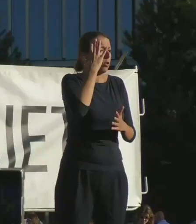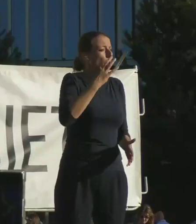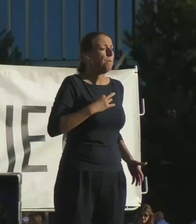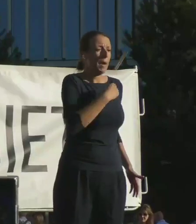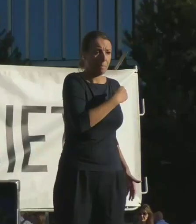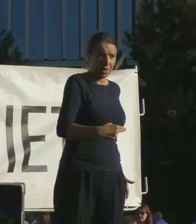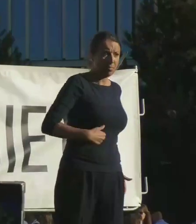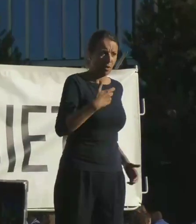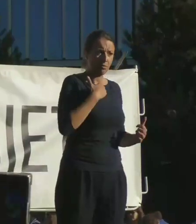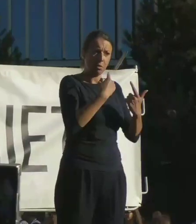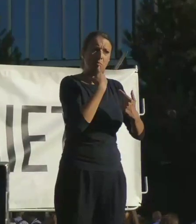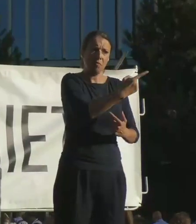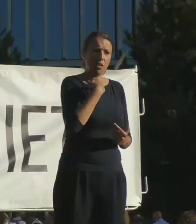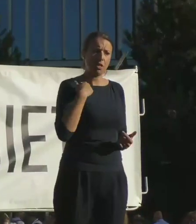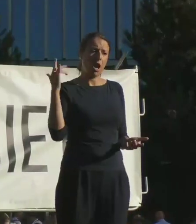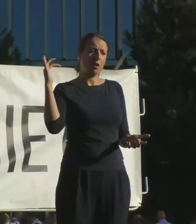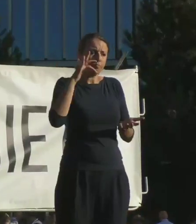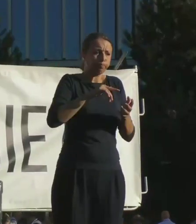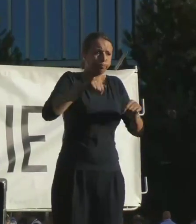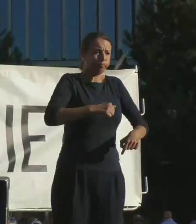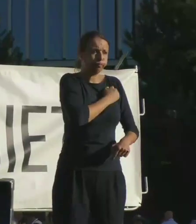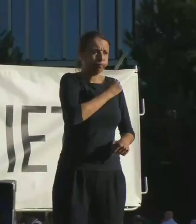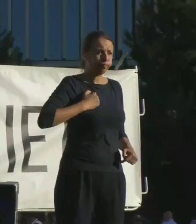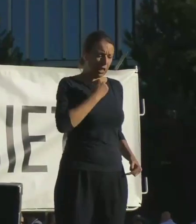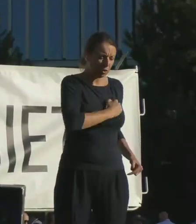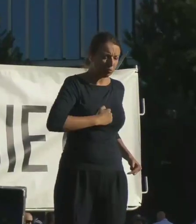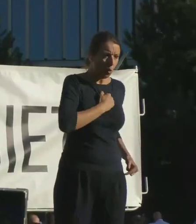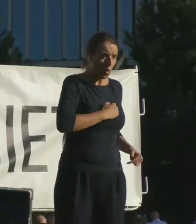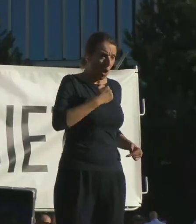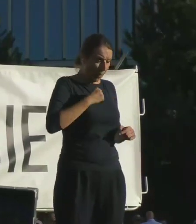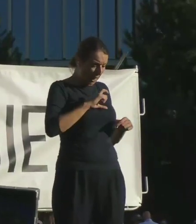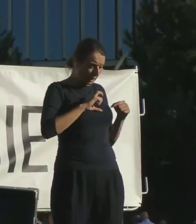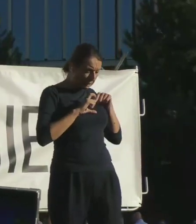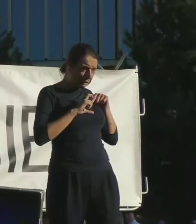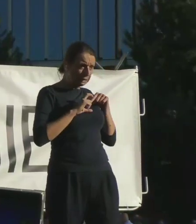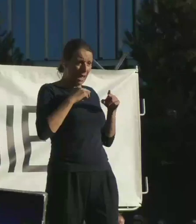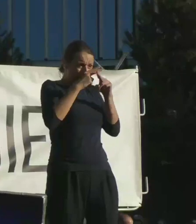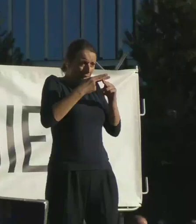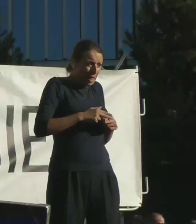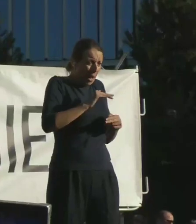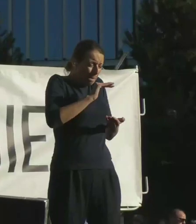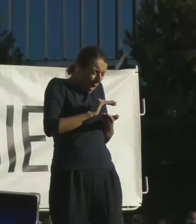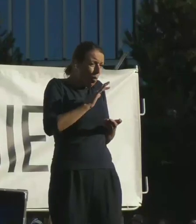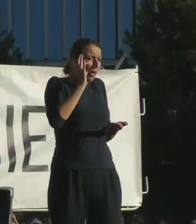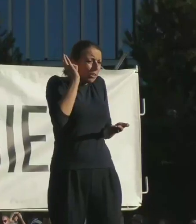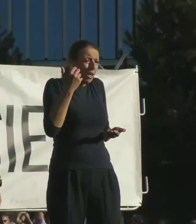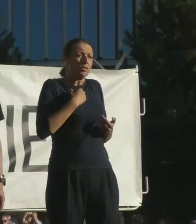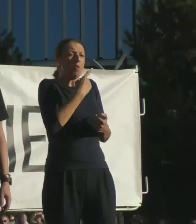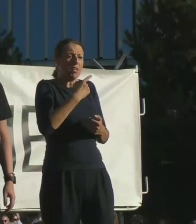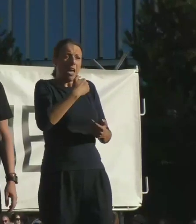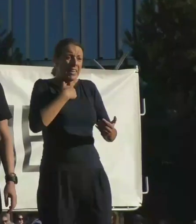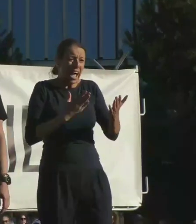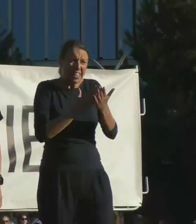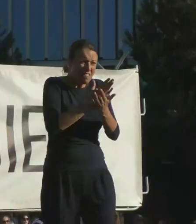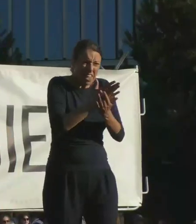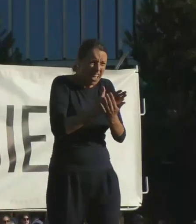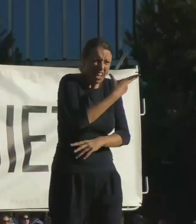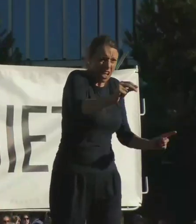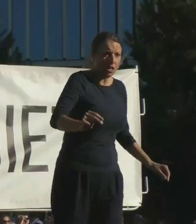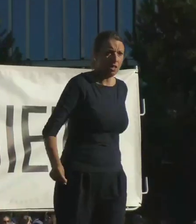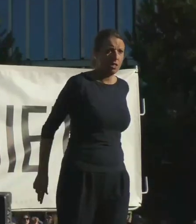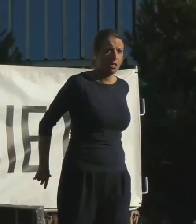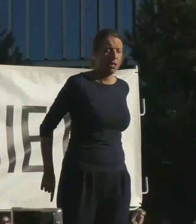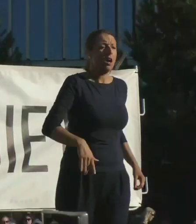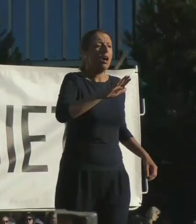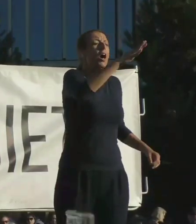tutaj jestem dzisiaj, żeby w imieniu tej małej dziewczynki powiedzieć, ja już nie wierzę. Ja już nie